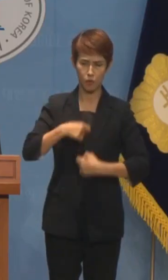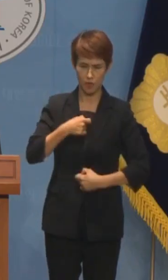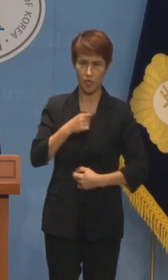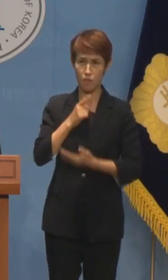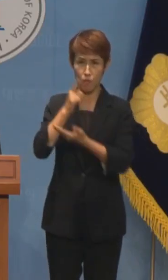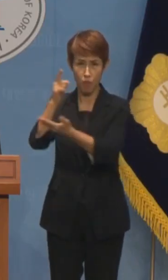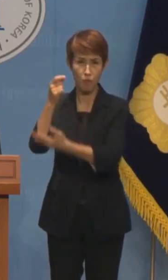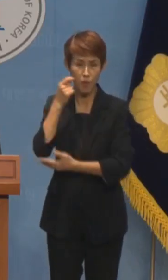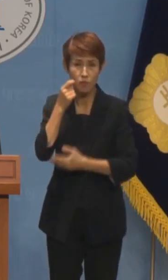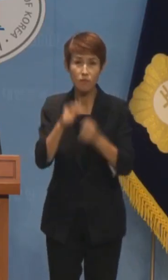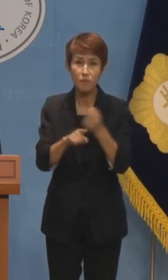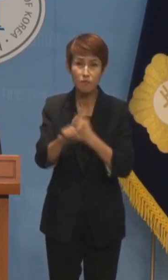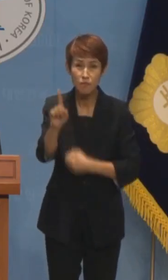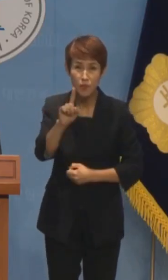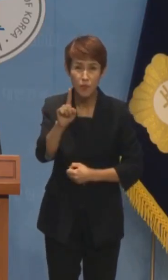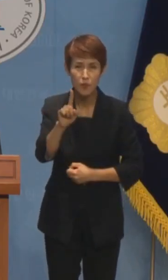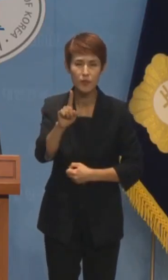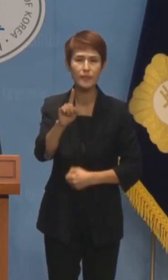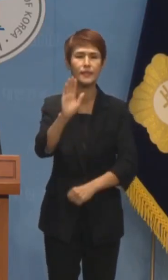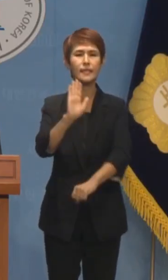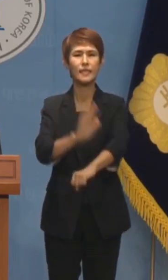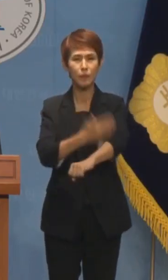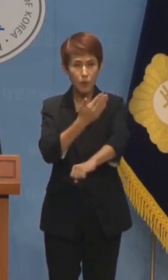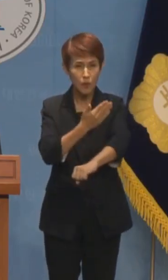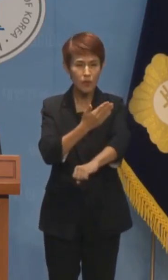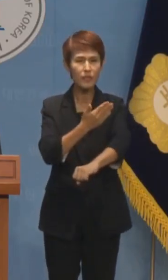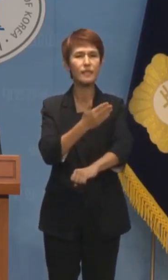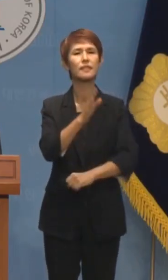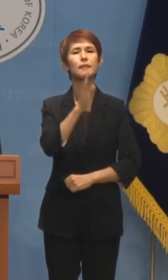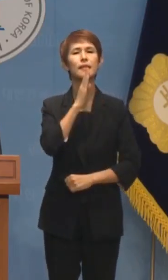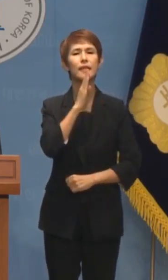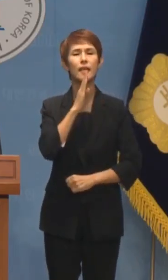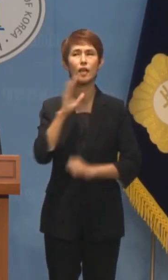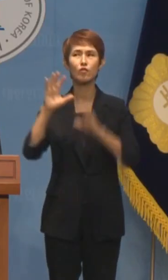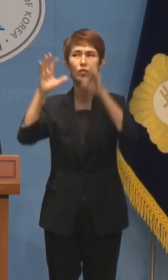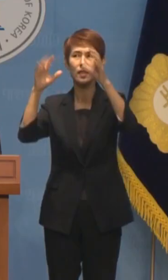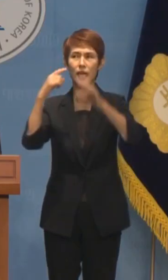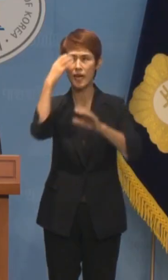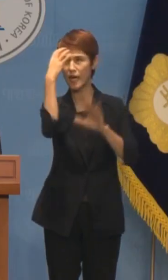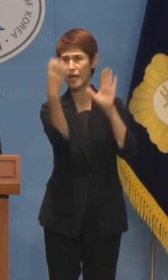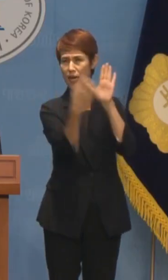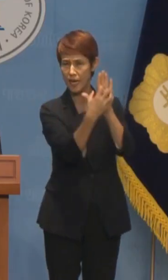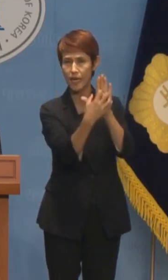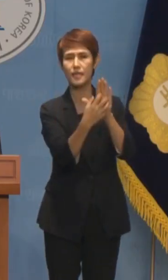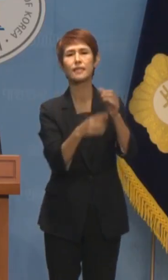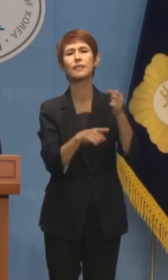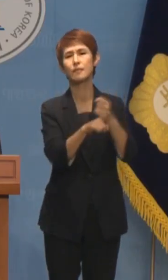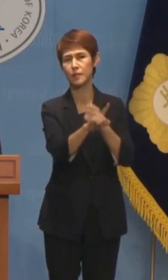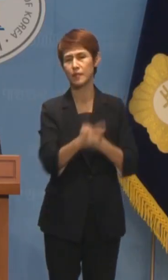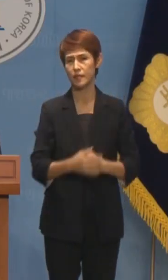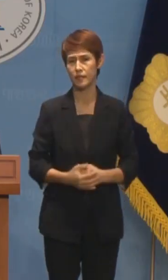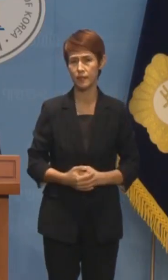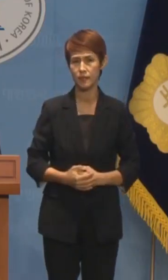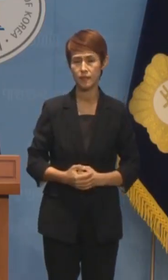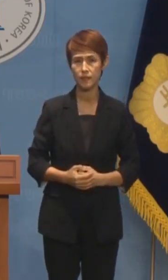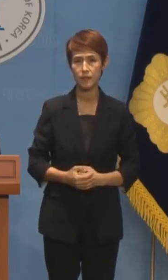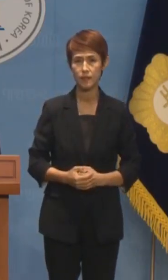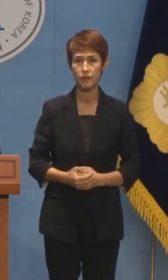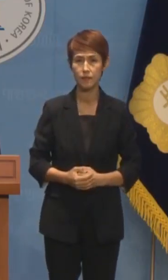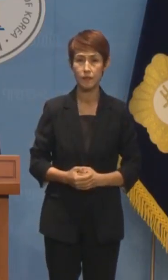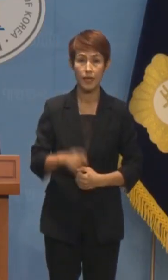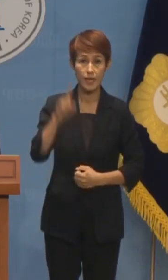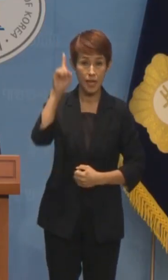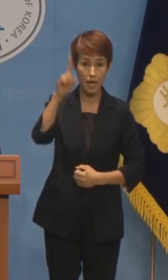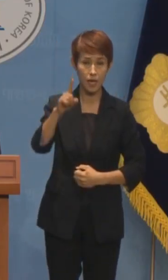보고하지 못했다는 것은 잘못된 결정이자 국제망신이라는 방증입니다. 내일